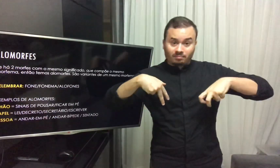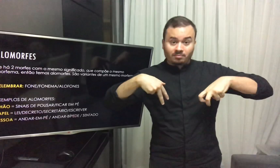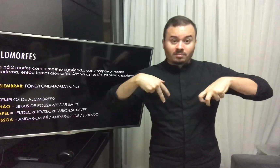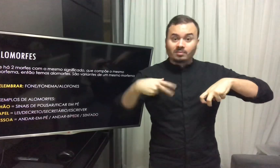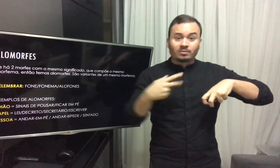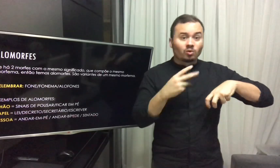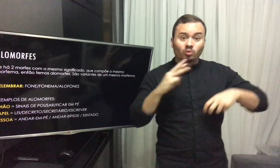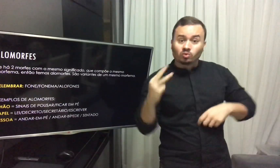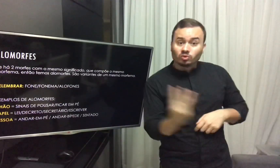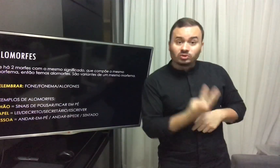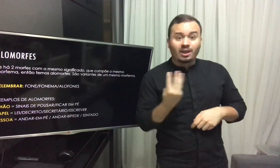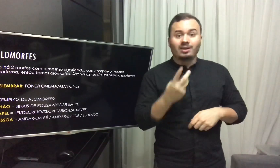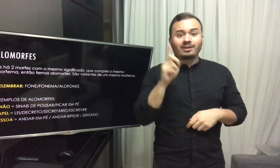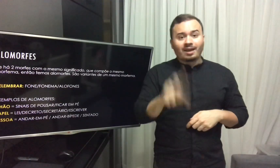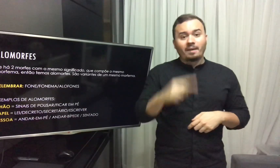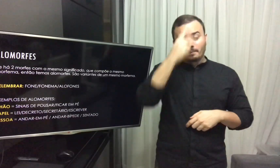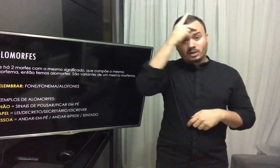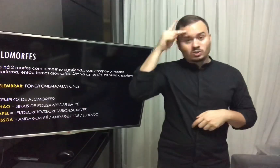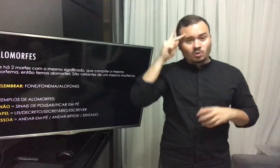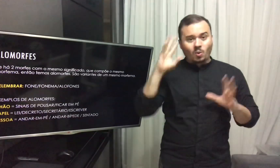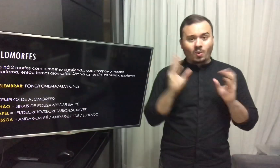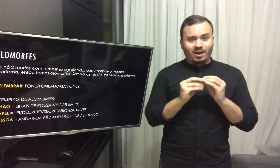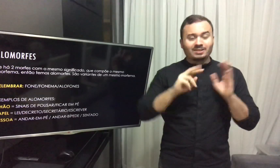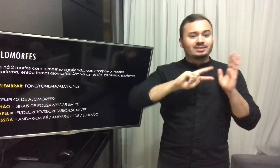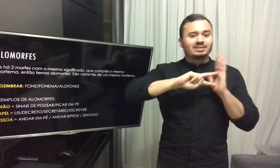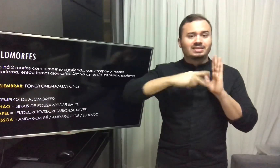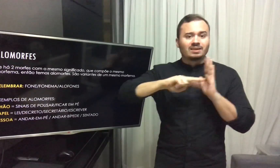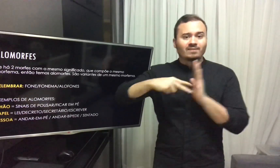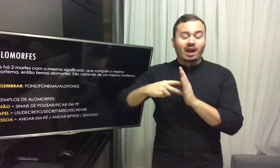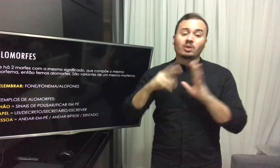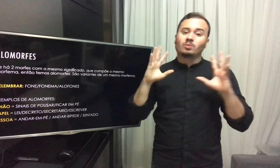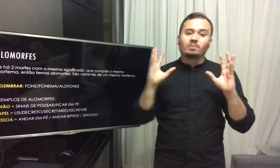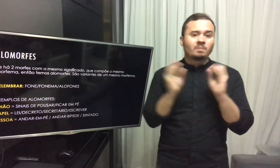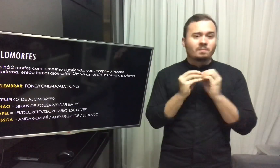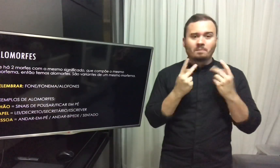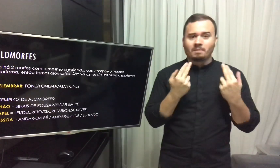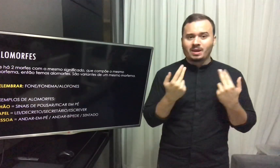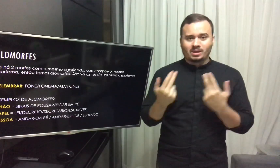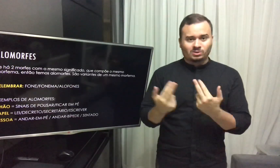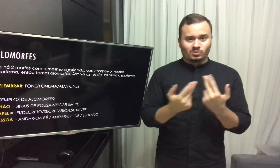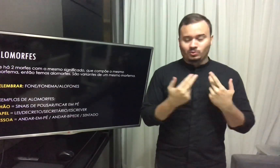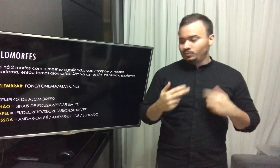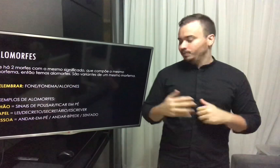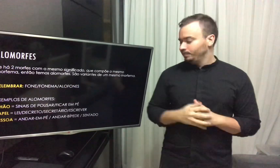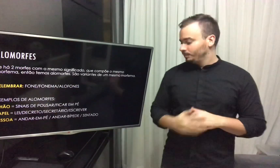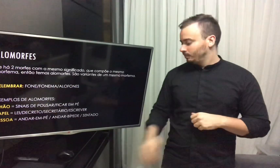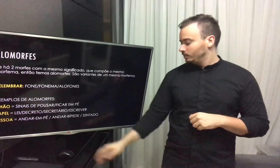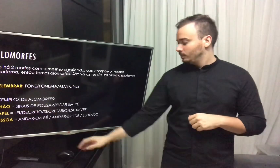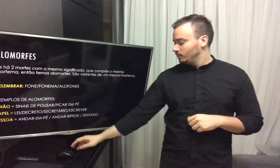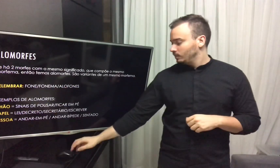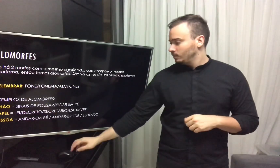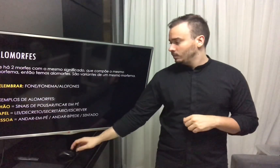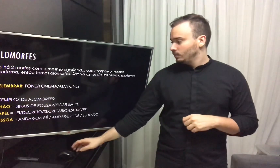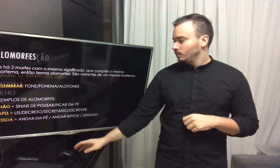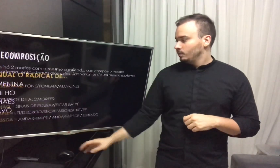diferentes e as 3 significam pessoa. O significado é o mesmo, dependendo do sinal que vai